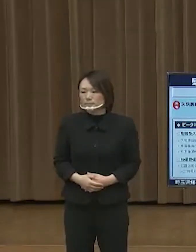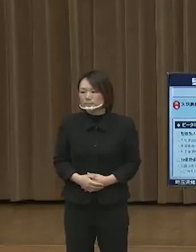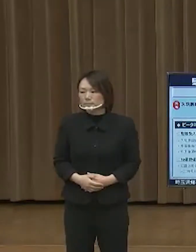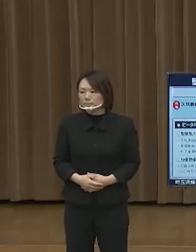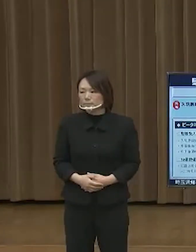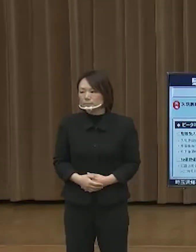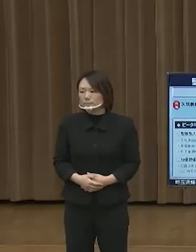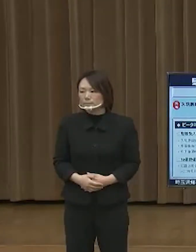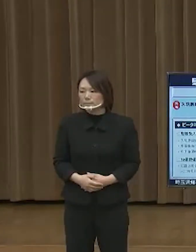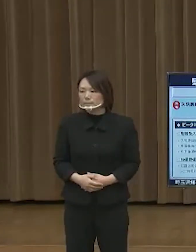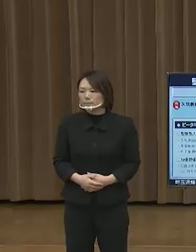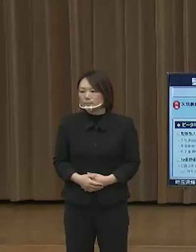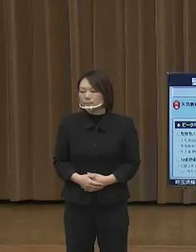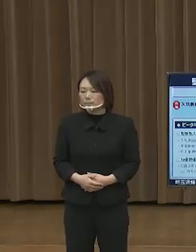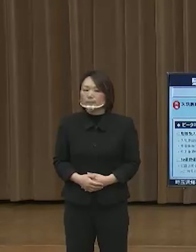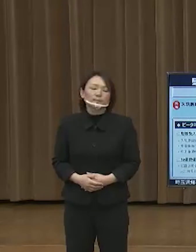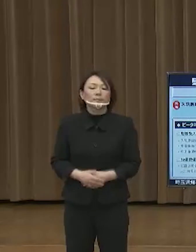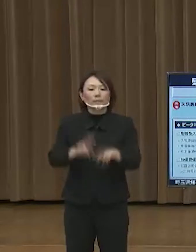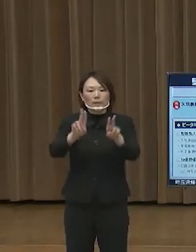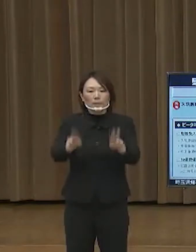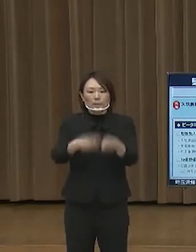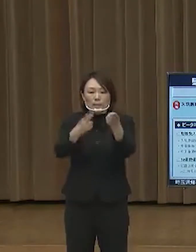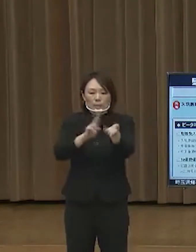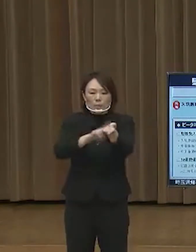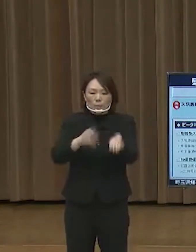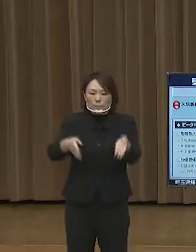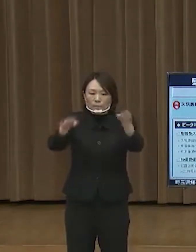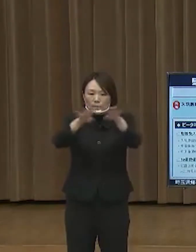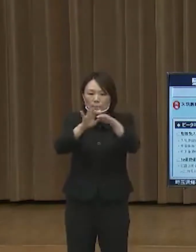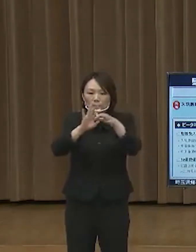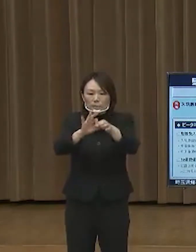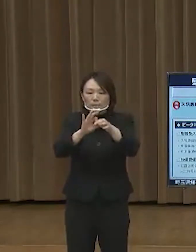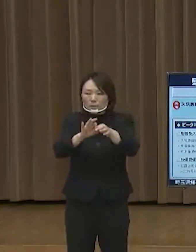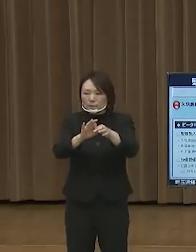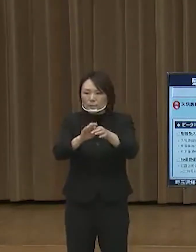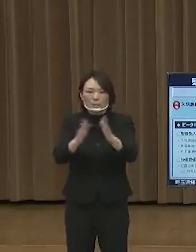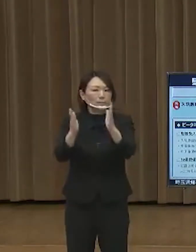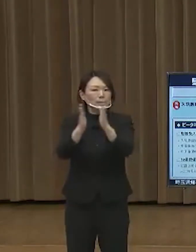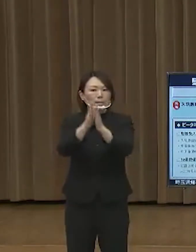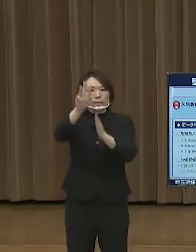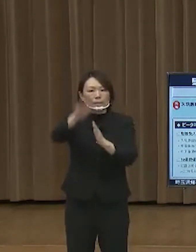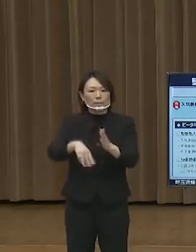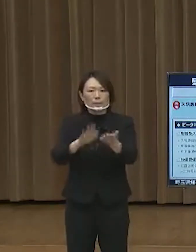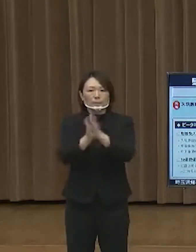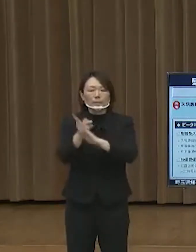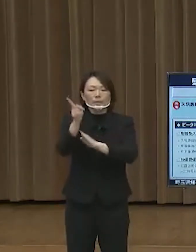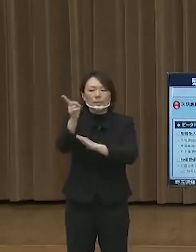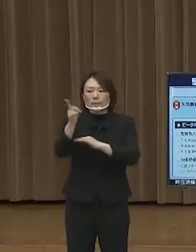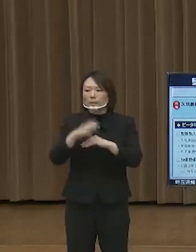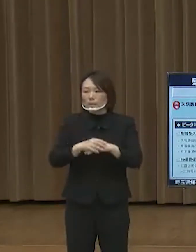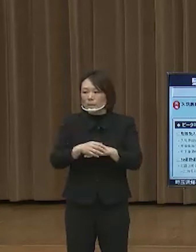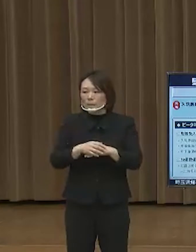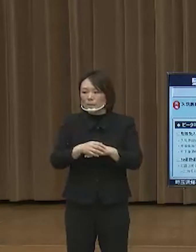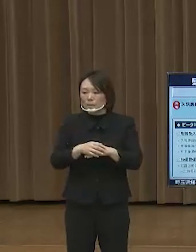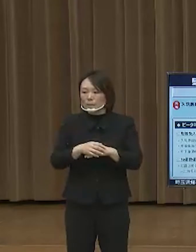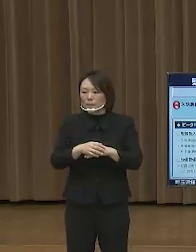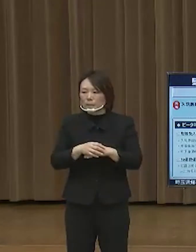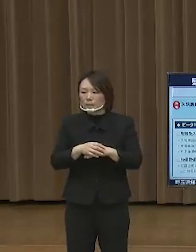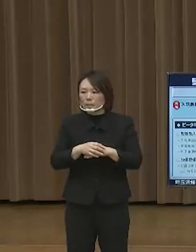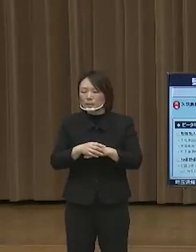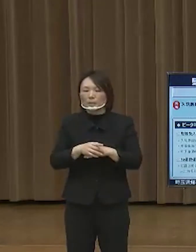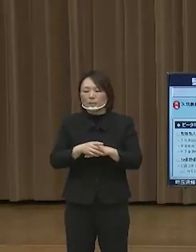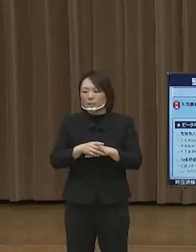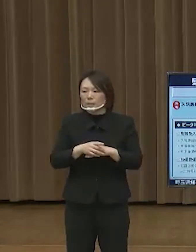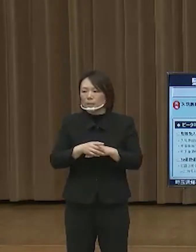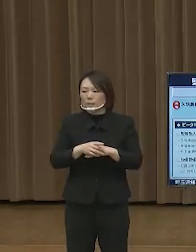今までのその専用医療施設の整備のことなんですが、神奈川県はもう湘南ヘルスイノベーションパーク180